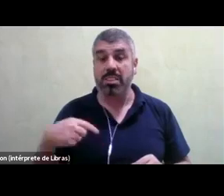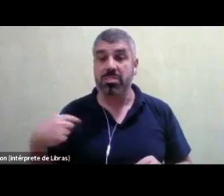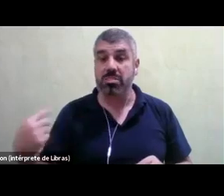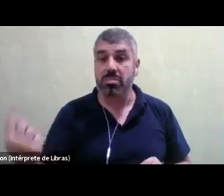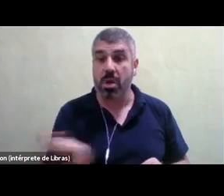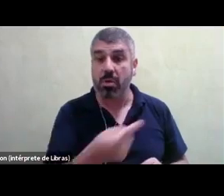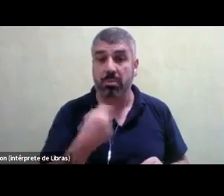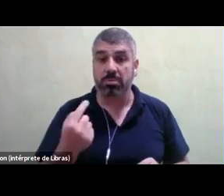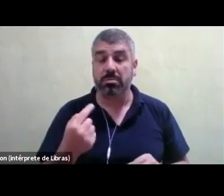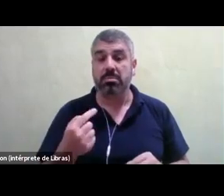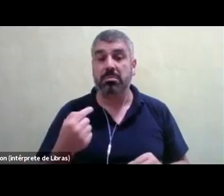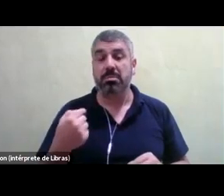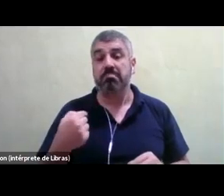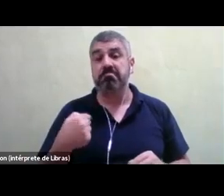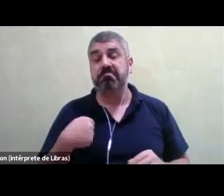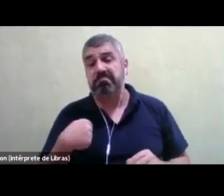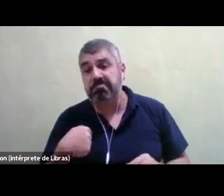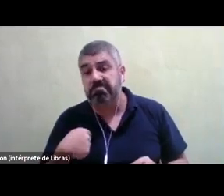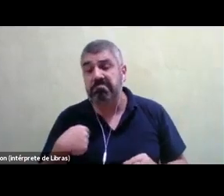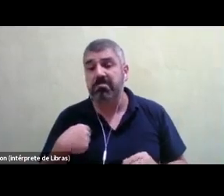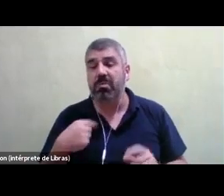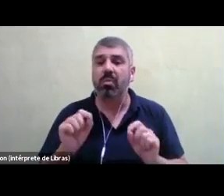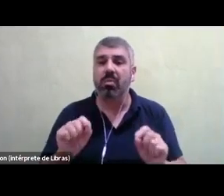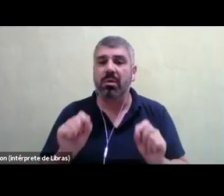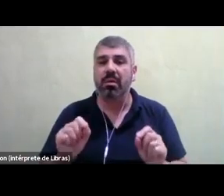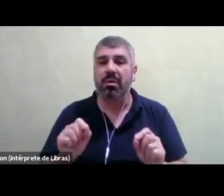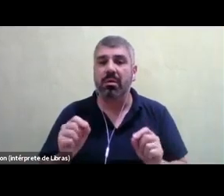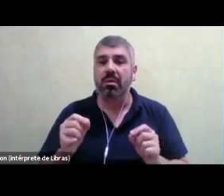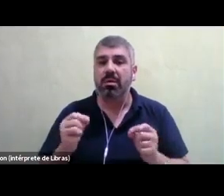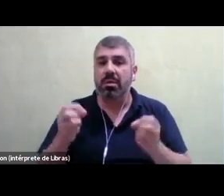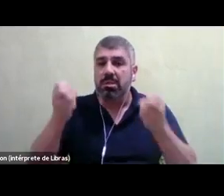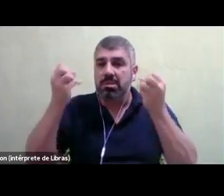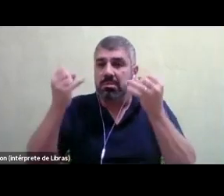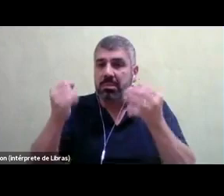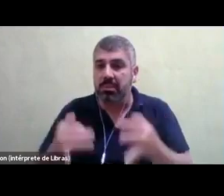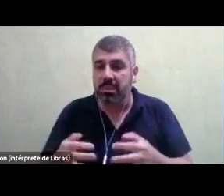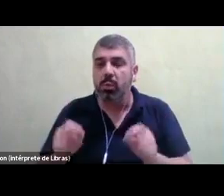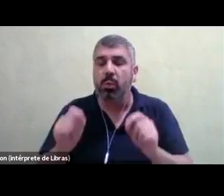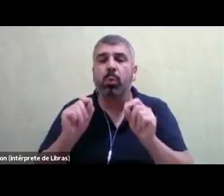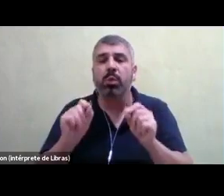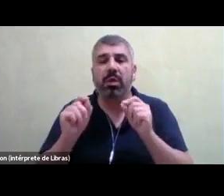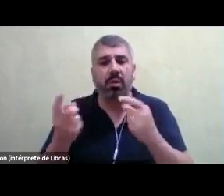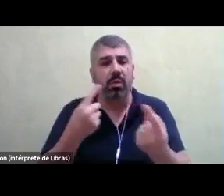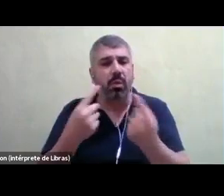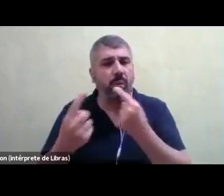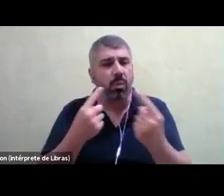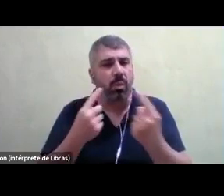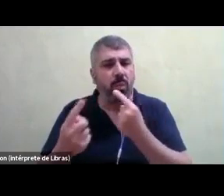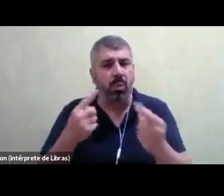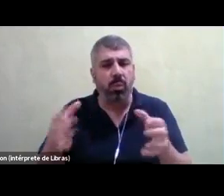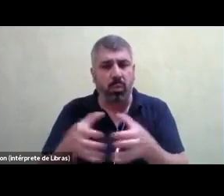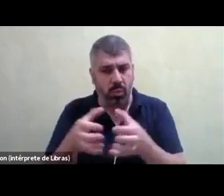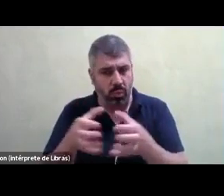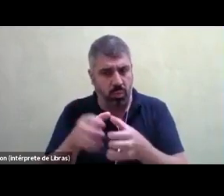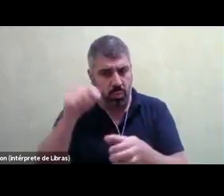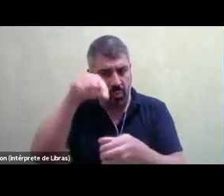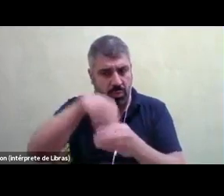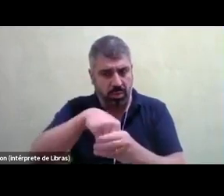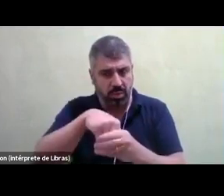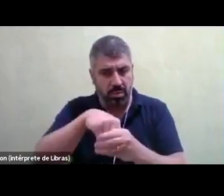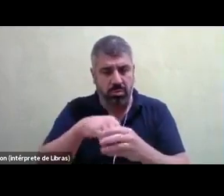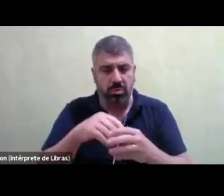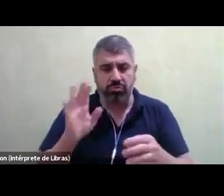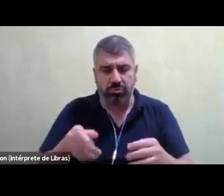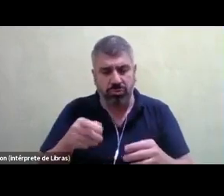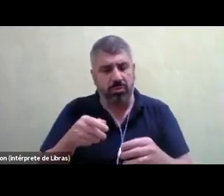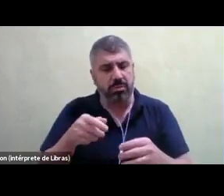aqui simplesmente uma porta-voz, né, das discussões que o nosso grupo realizou e que se debruçou e de